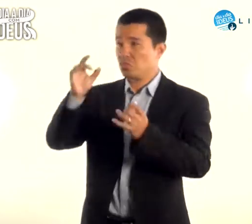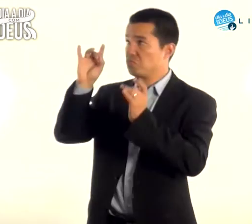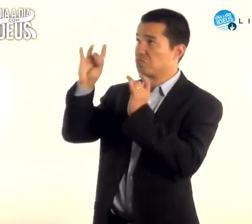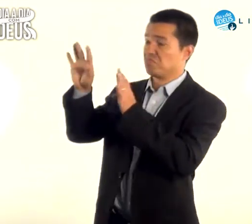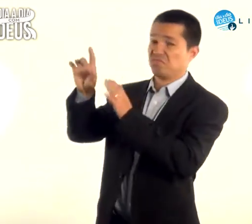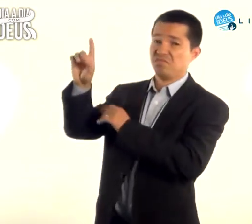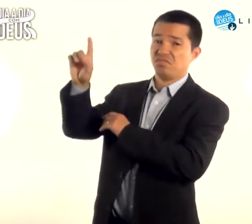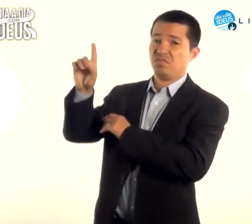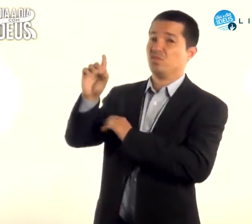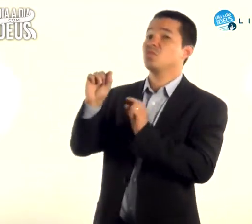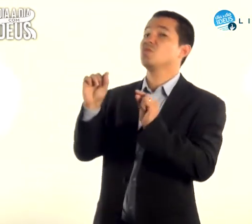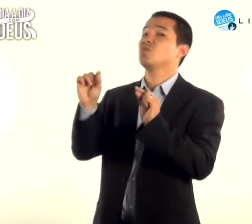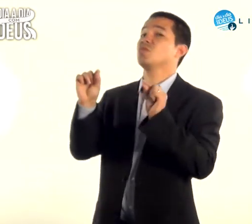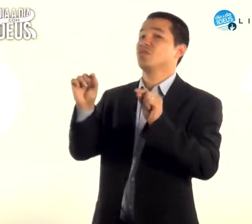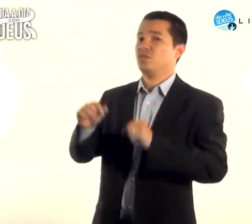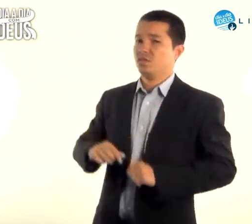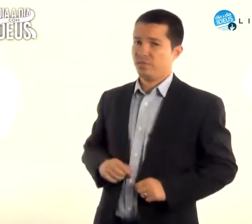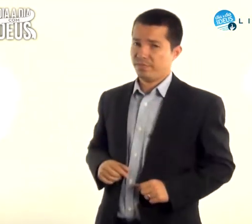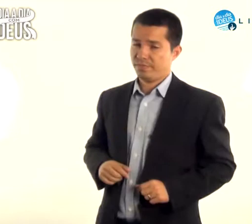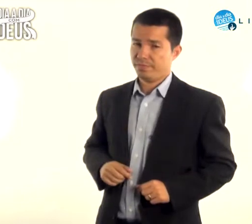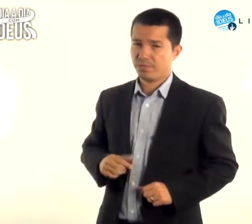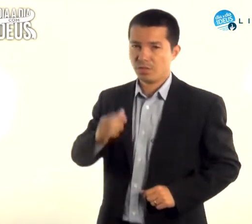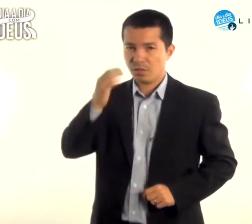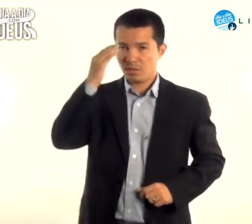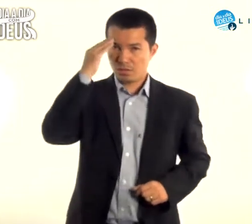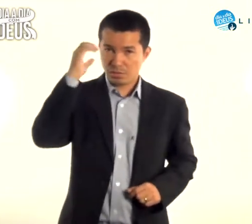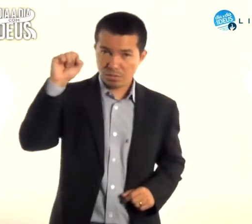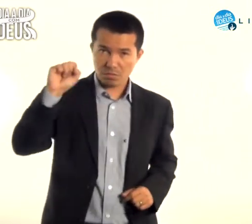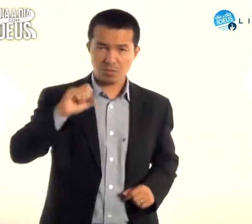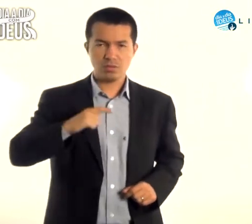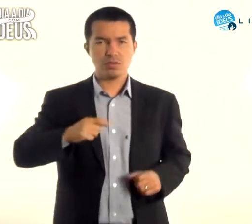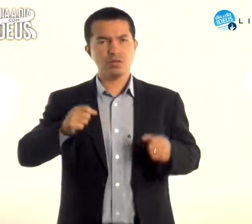A notícia do Salomão é: olha, talvez a sua vida esteja